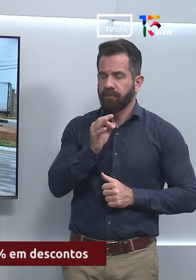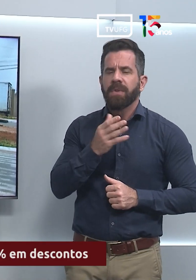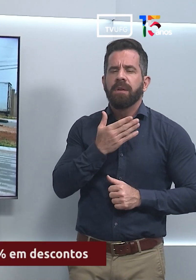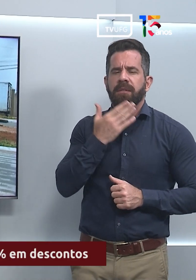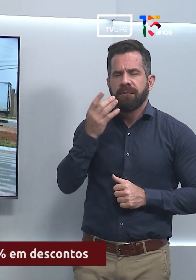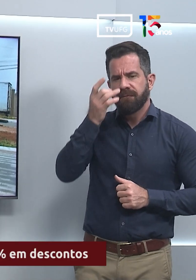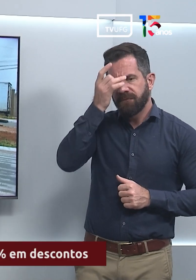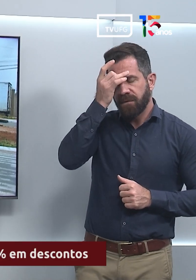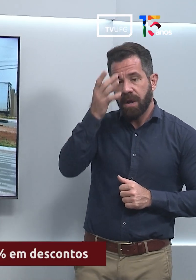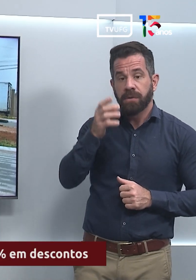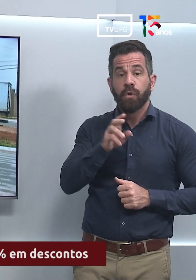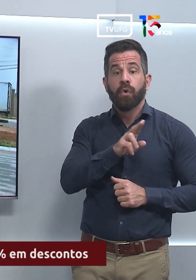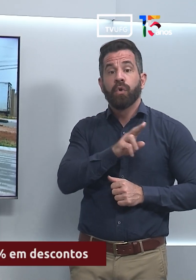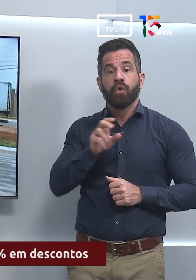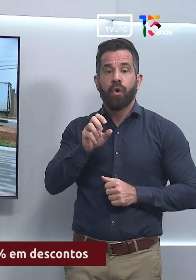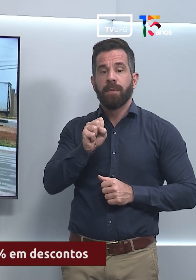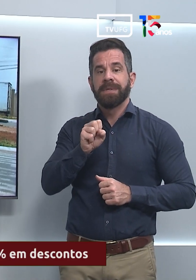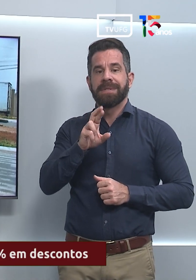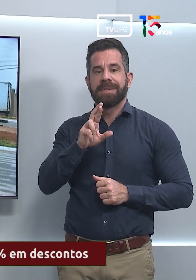bem simples.